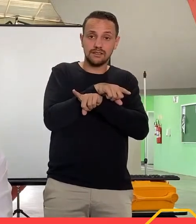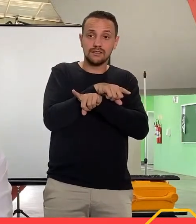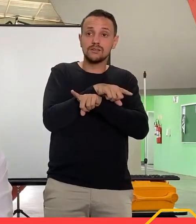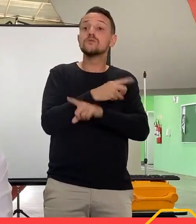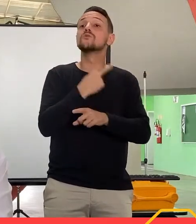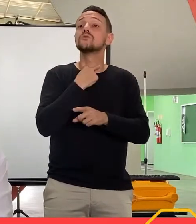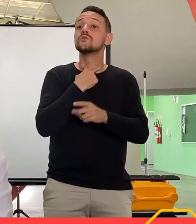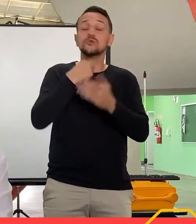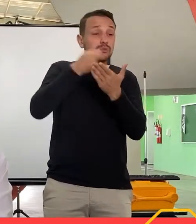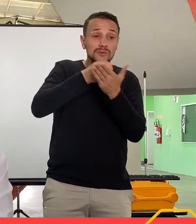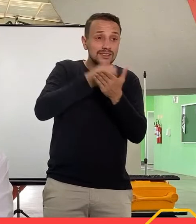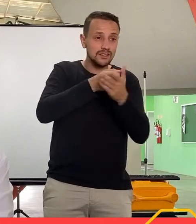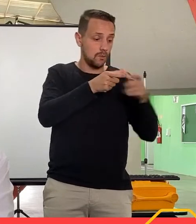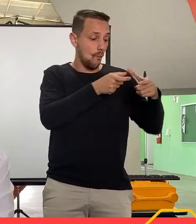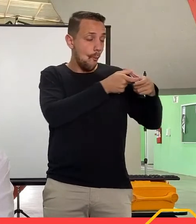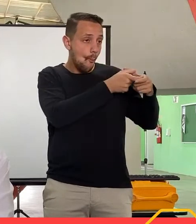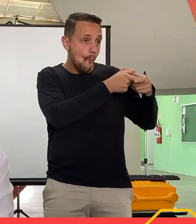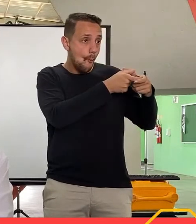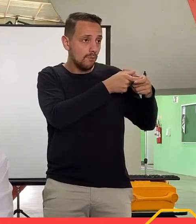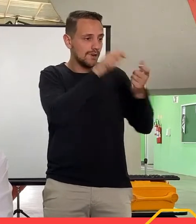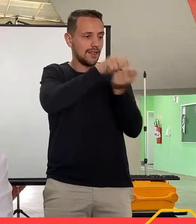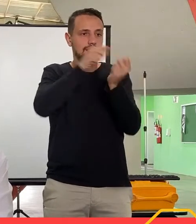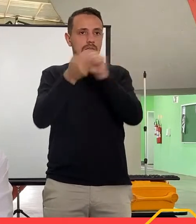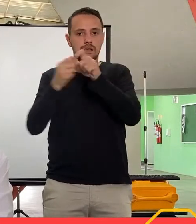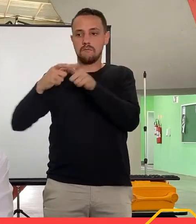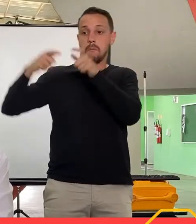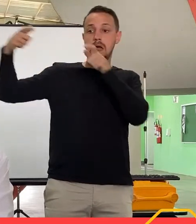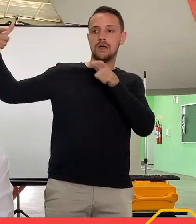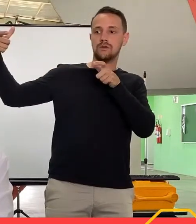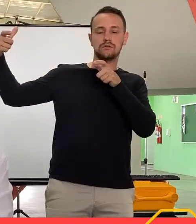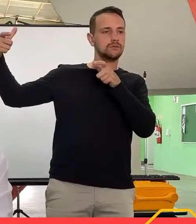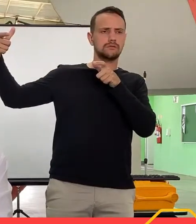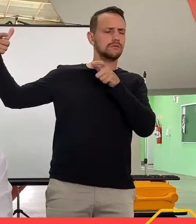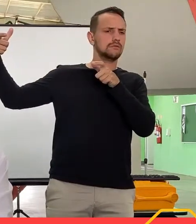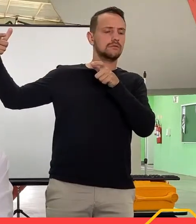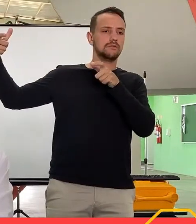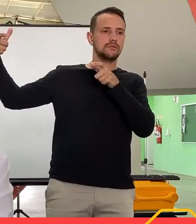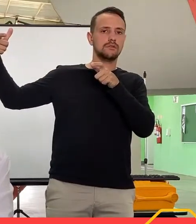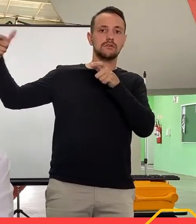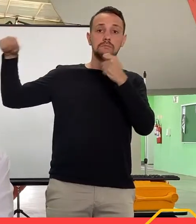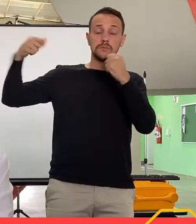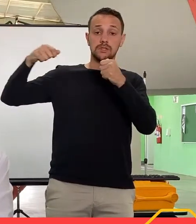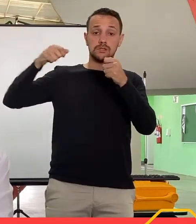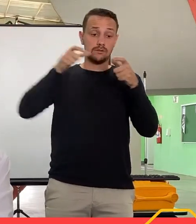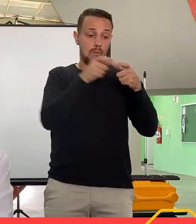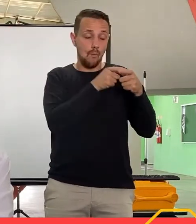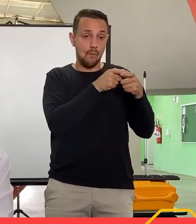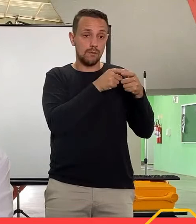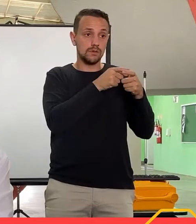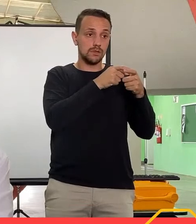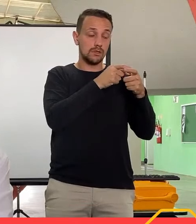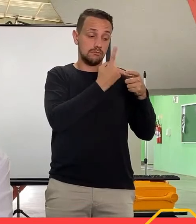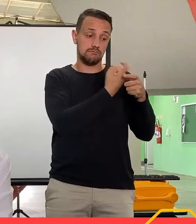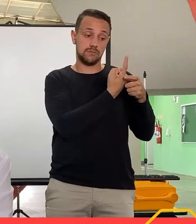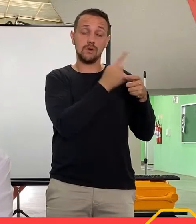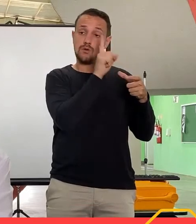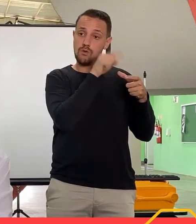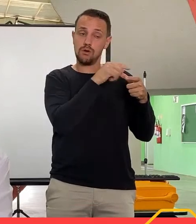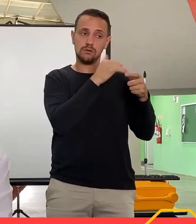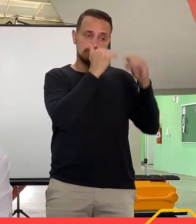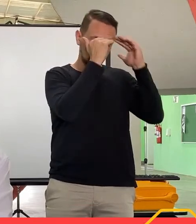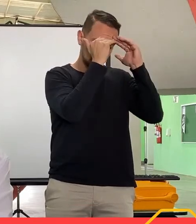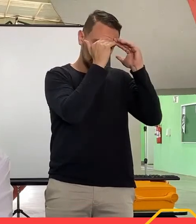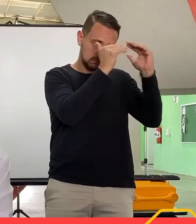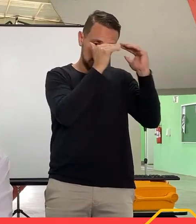não obrigar a minoria a se adequar à maioria. É você respeitar com a sua individualidade